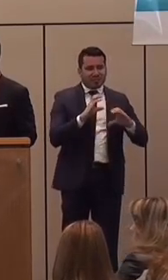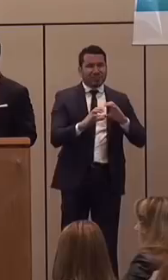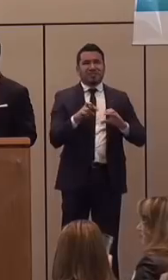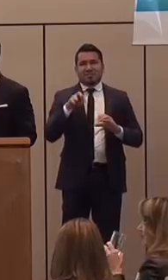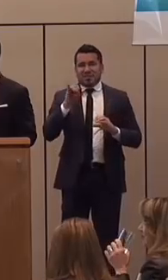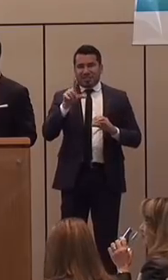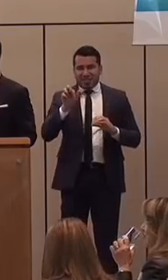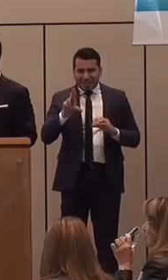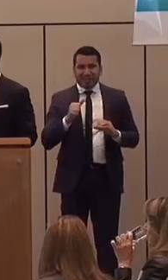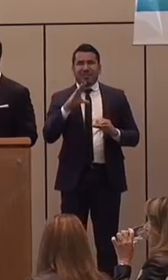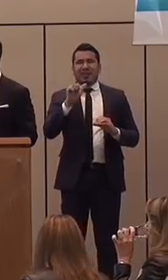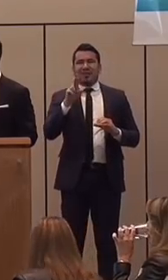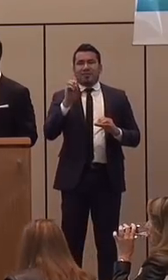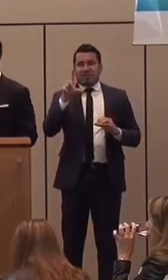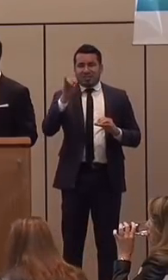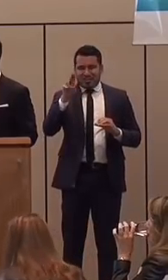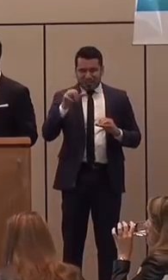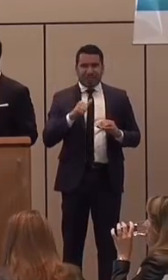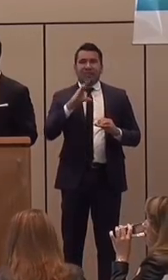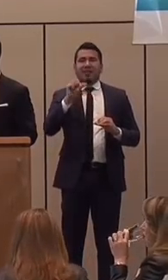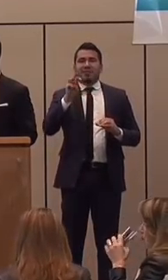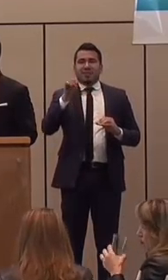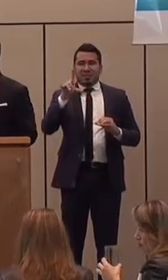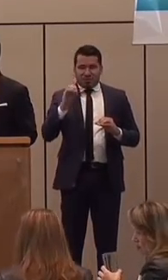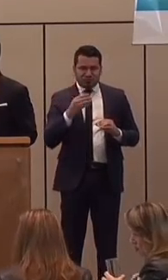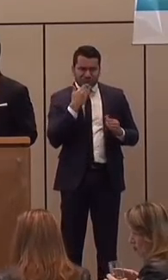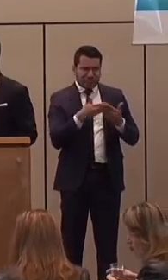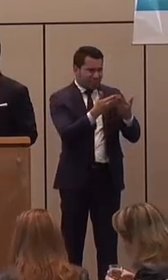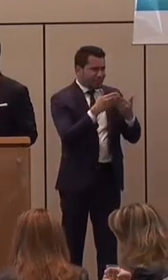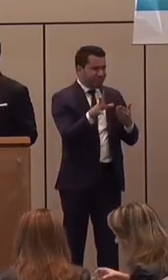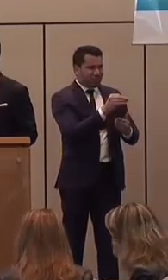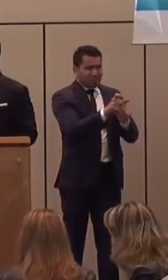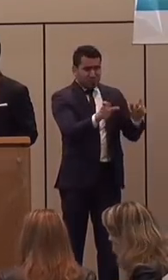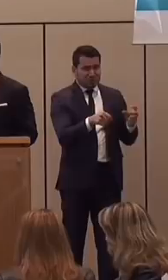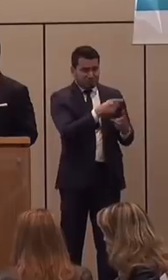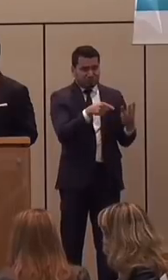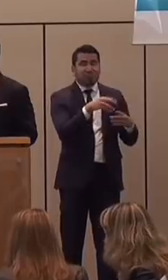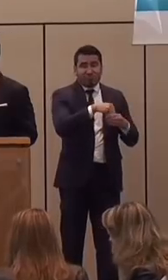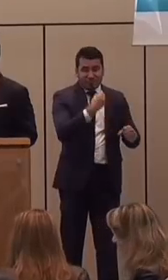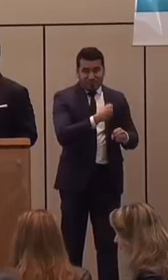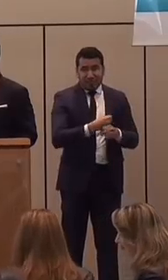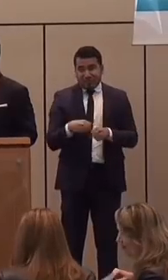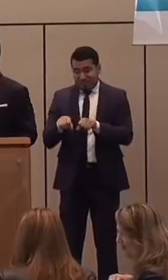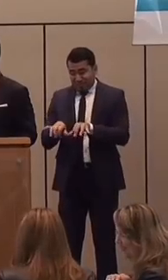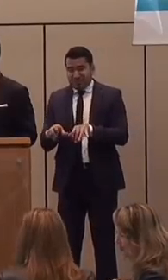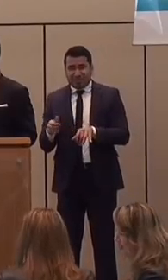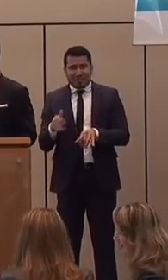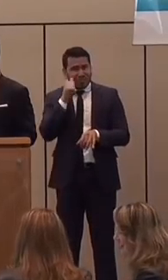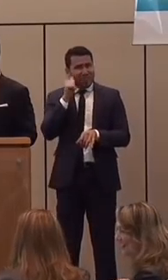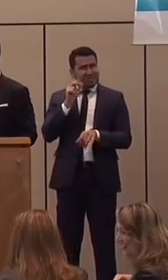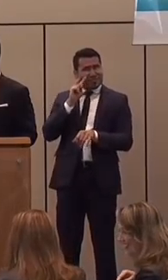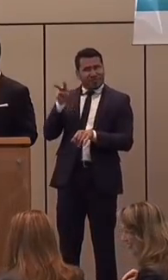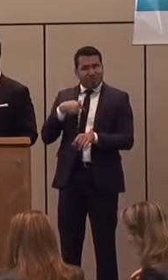camilo carolina y a toda la gente que trabaja en la secretaría para organizar todo esto que hay en los vi cargando de todos